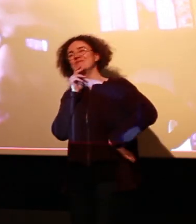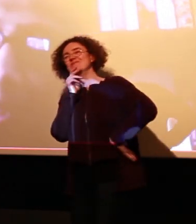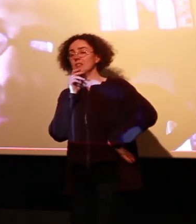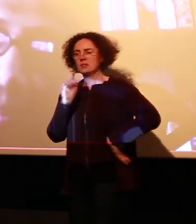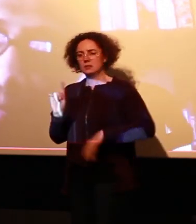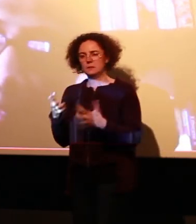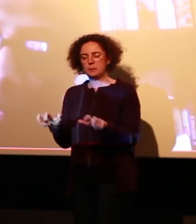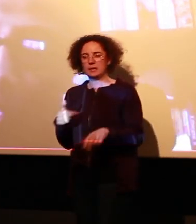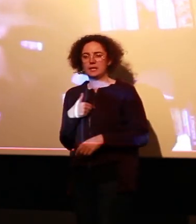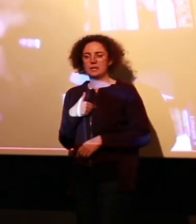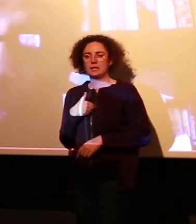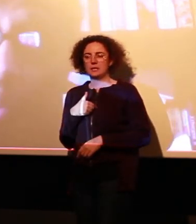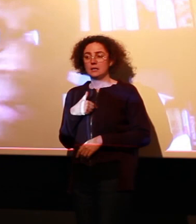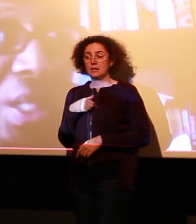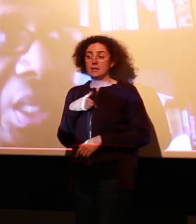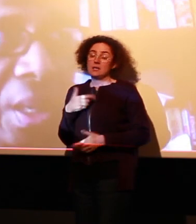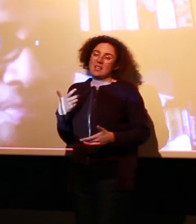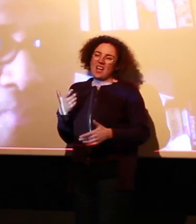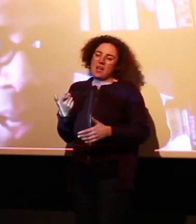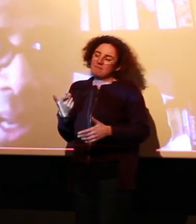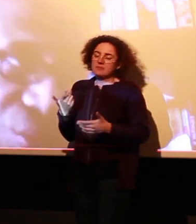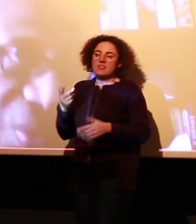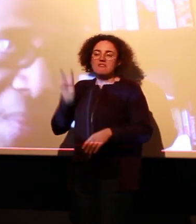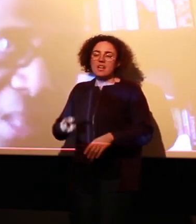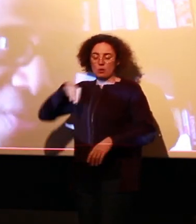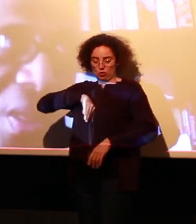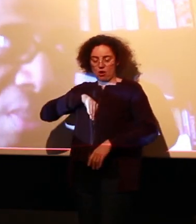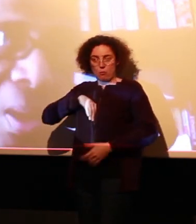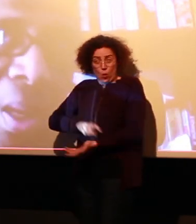partie de mes origines est un rapport politique. Et ce film